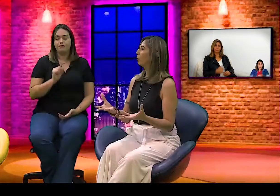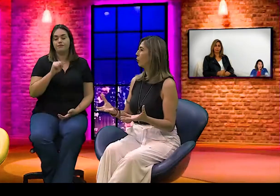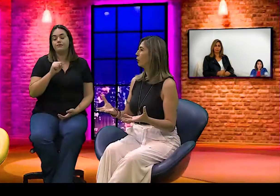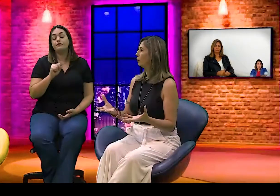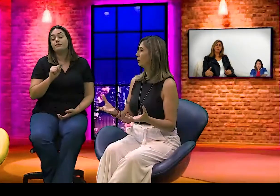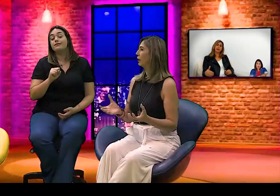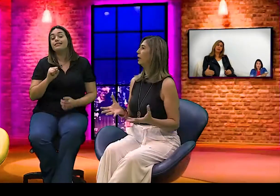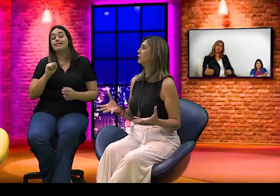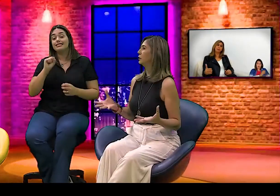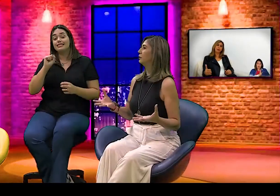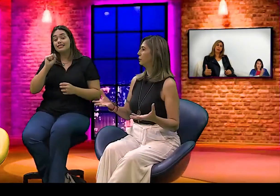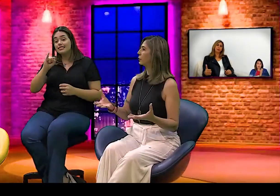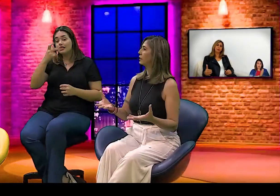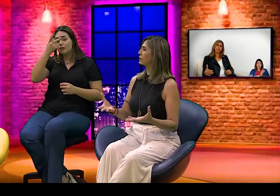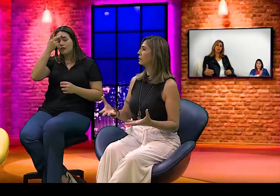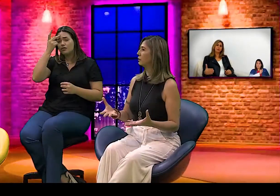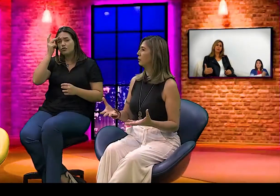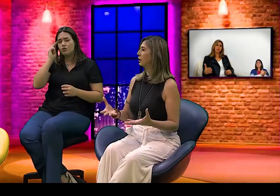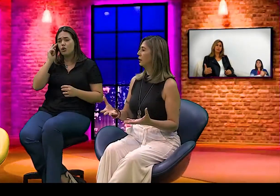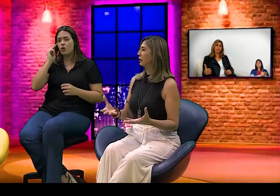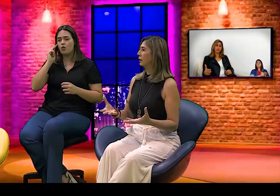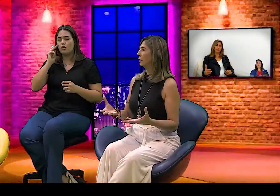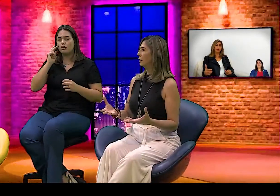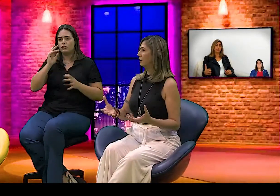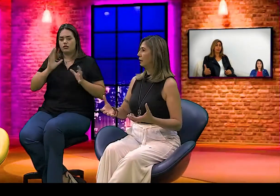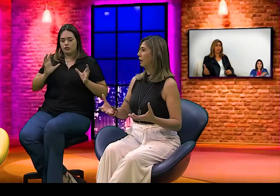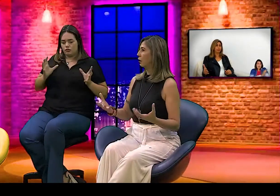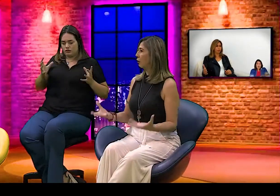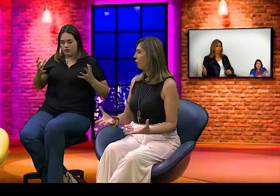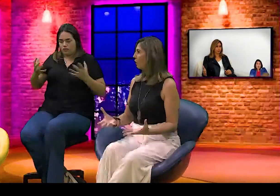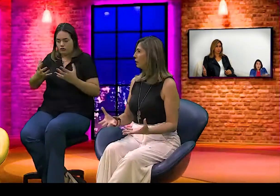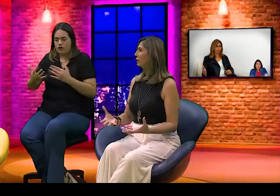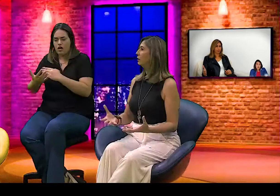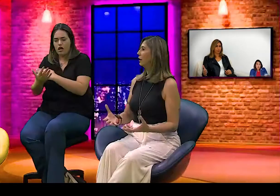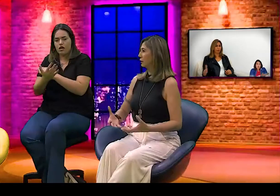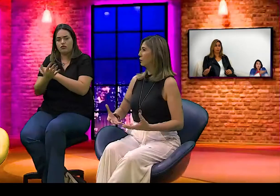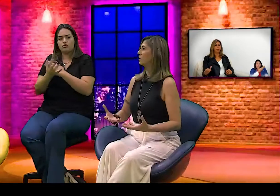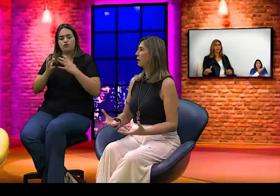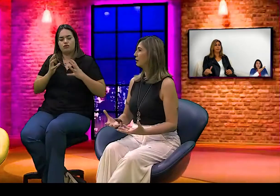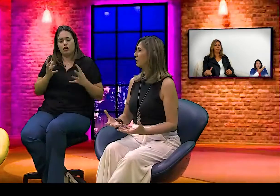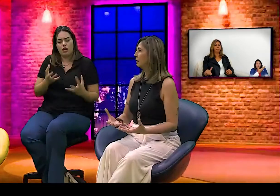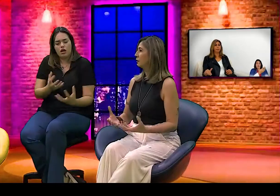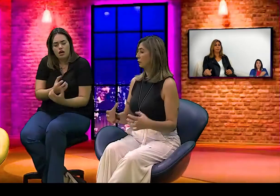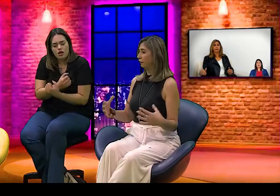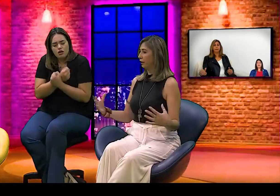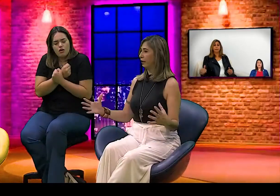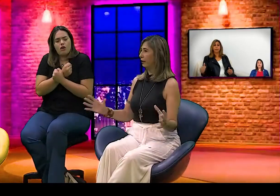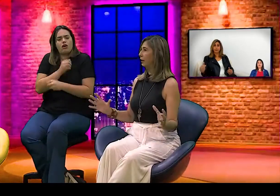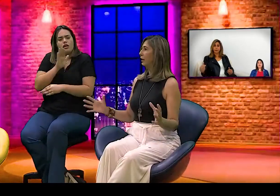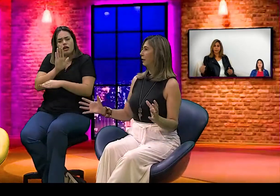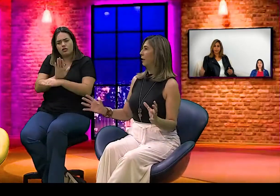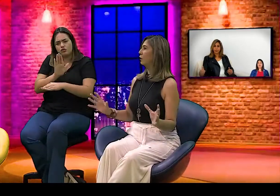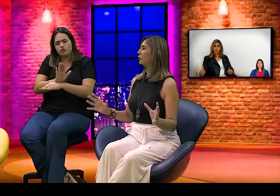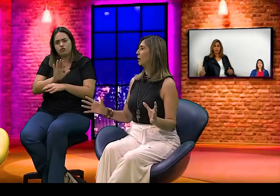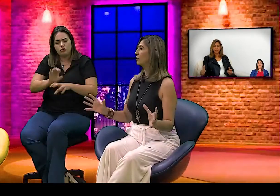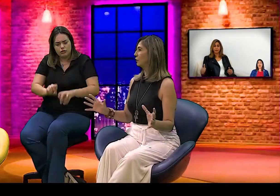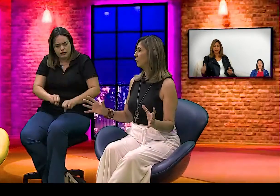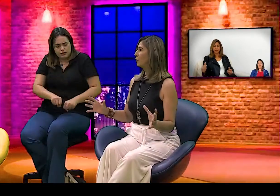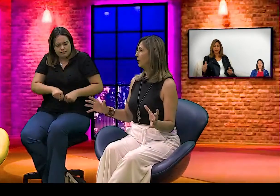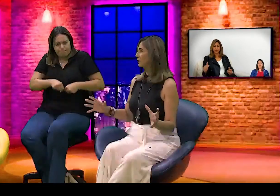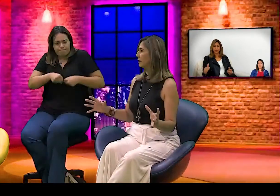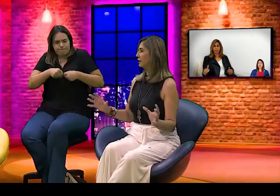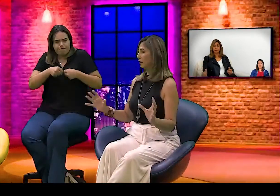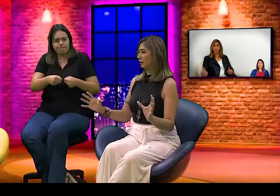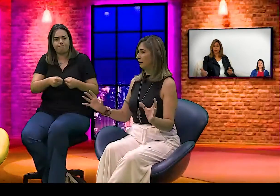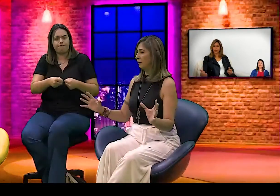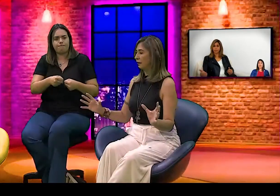de apoio, uma rede de proteção, que acolhe, né, que sustenta isso, que fica ali meio que nos